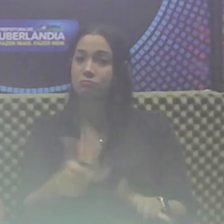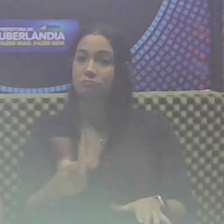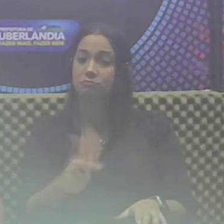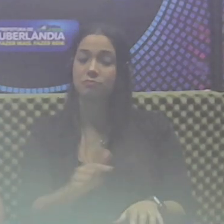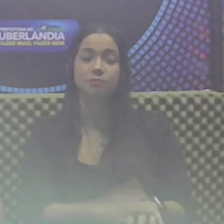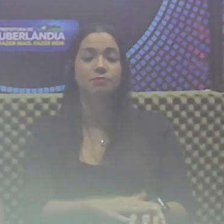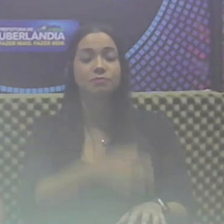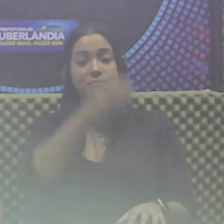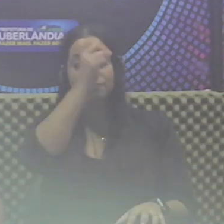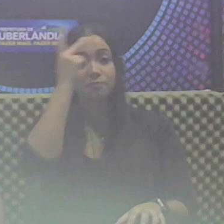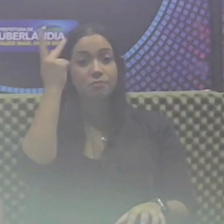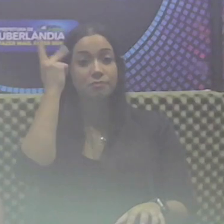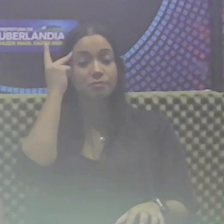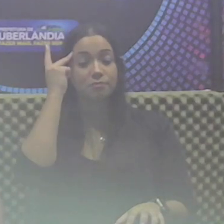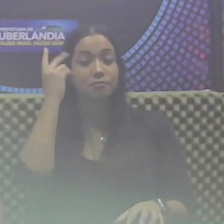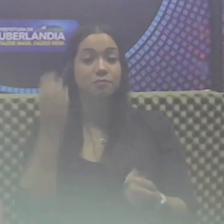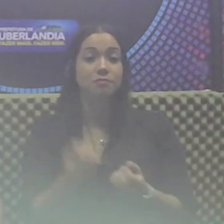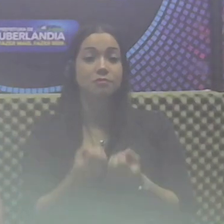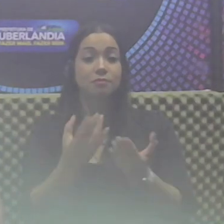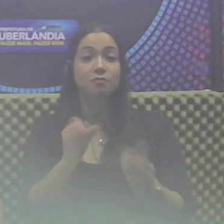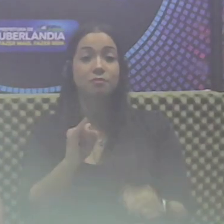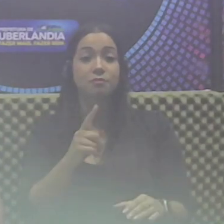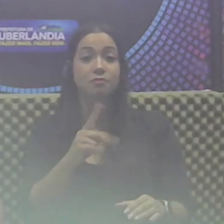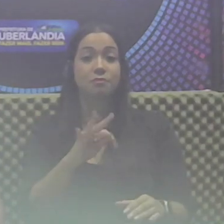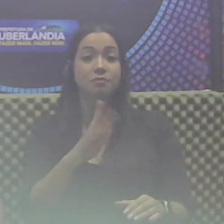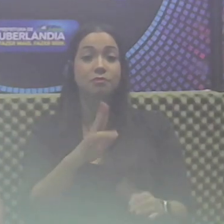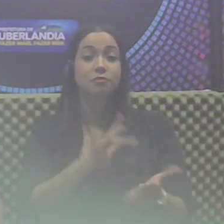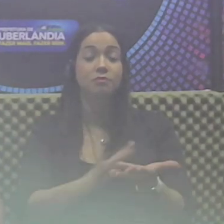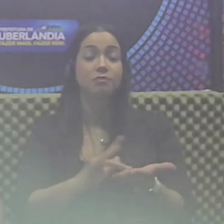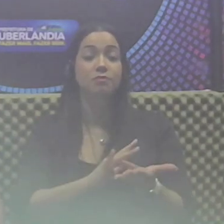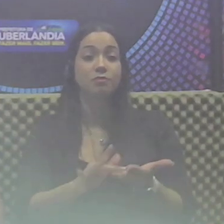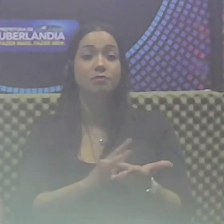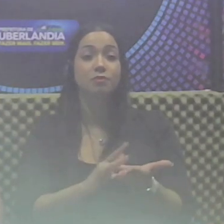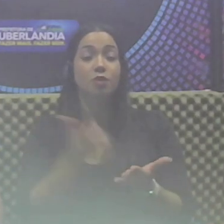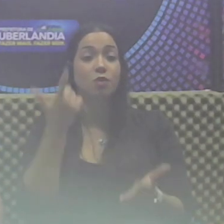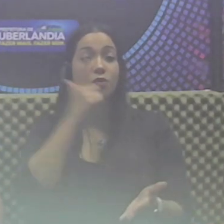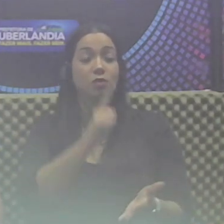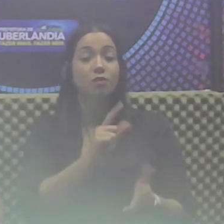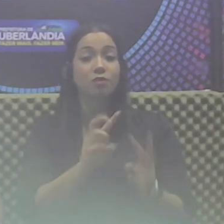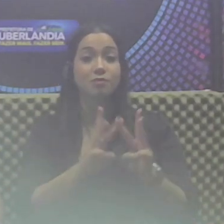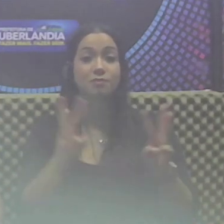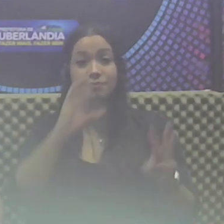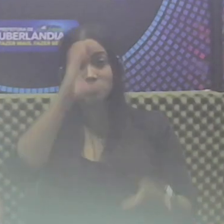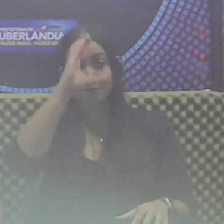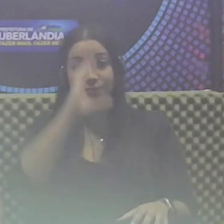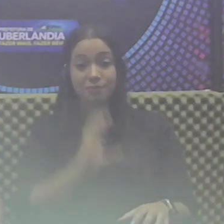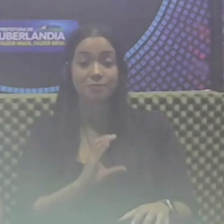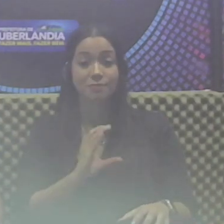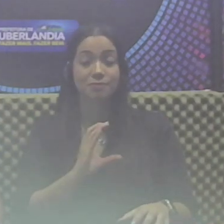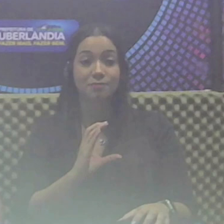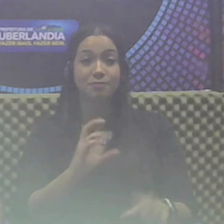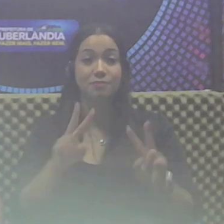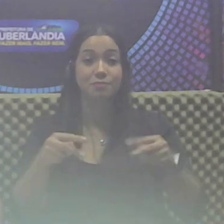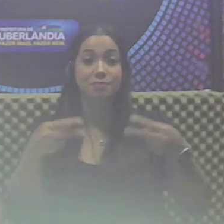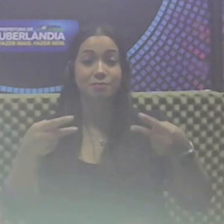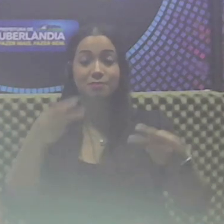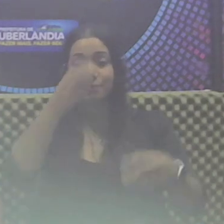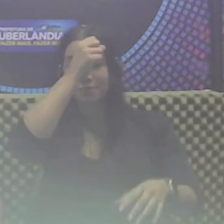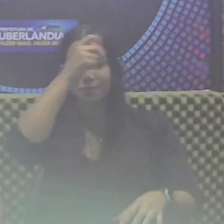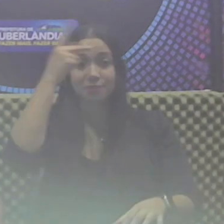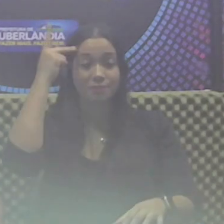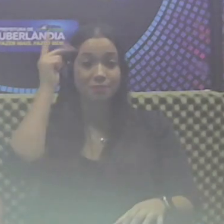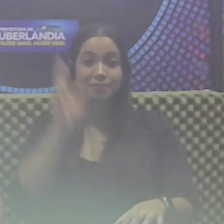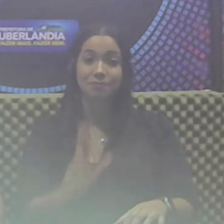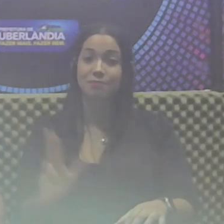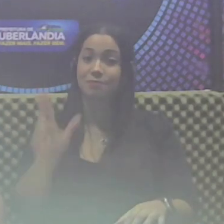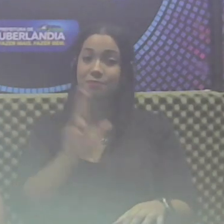Prefeitura disponibilizou ao contribuinte o IPTU digital, que está acessível por meio do Portal Cidadão, localizado no portal da Prefeitura